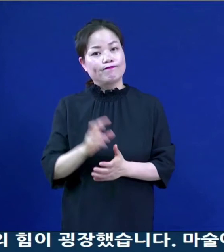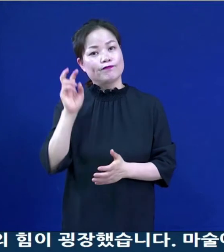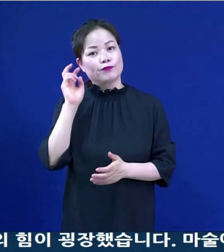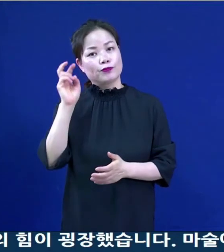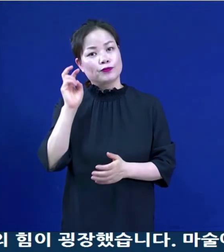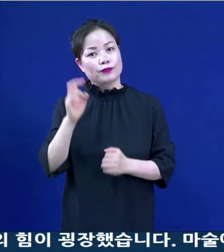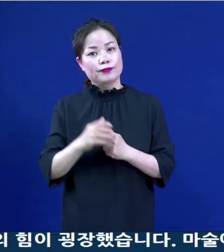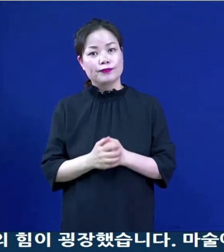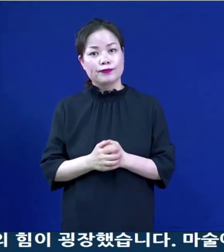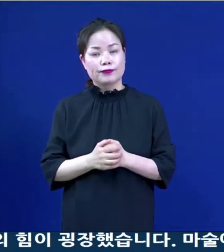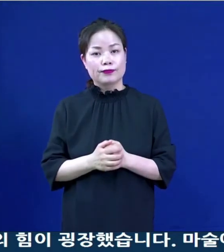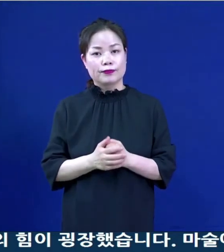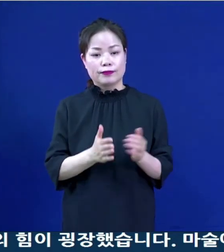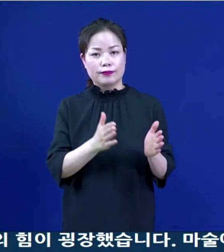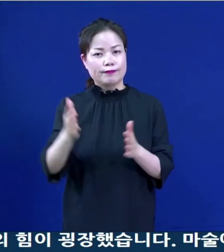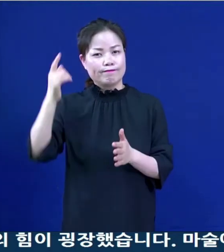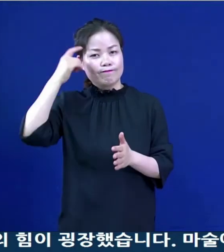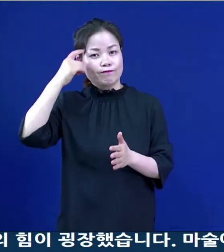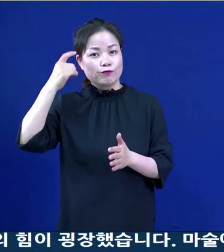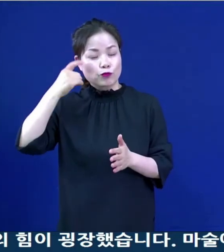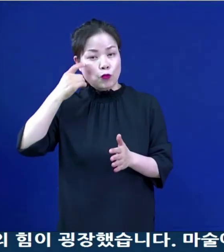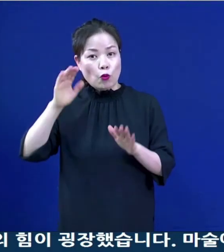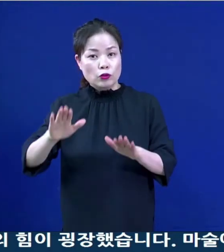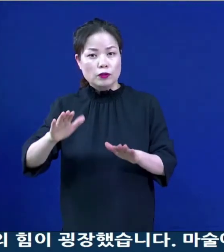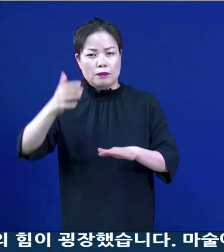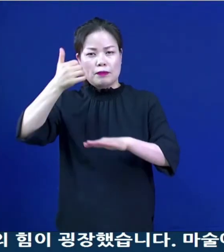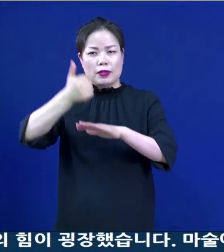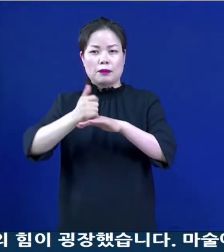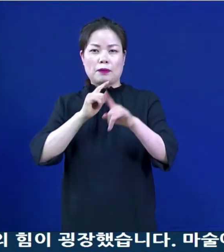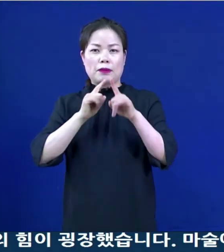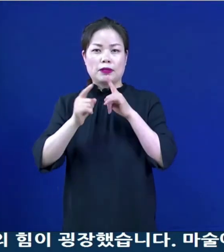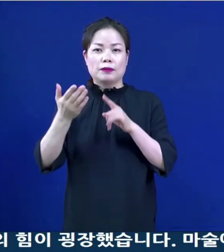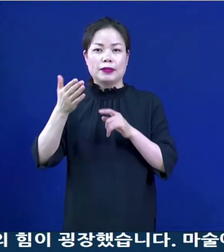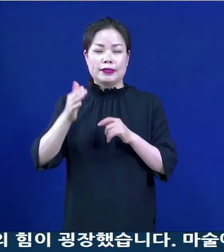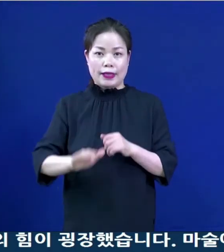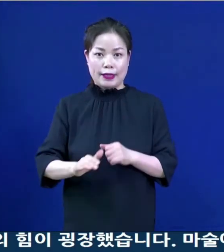아마도 이렇게 정리하시면 좋을 것 같습니다. 오늘 마지막 말씀인데,